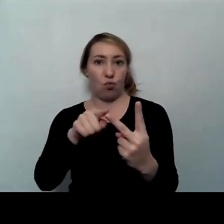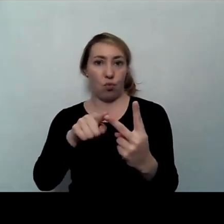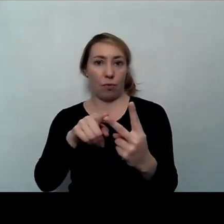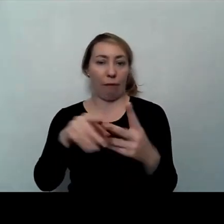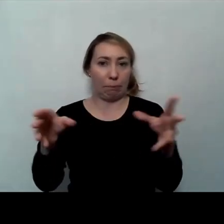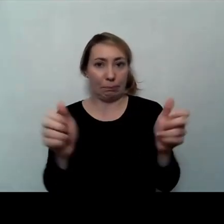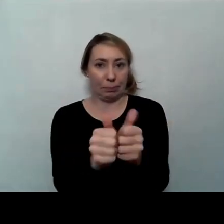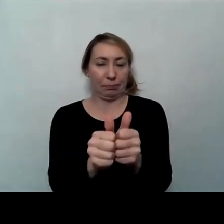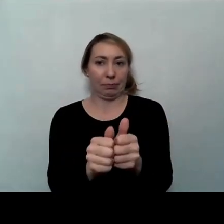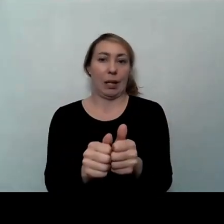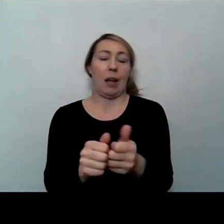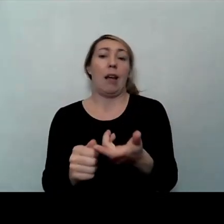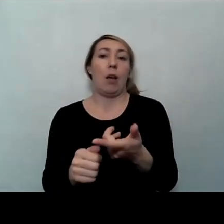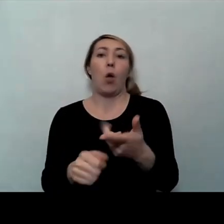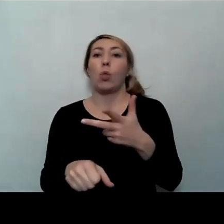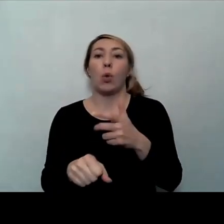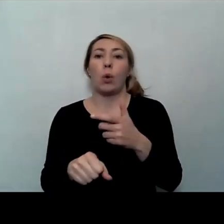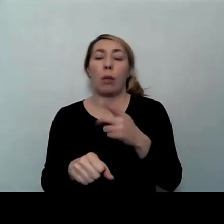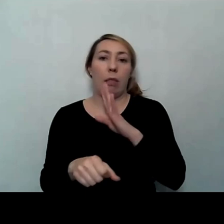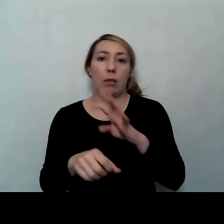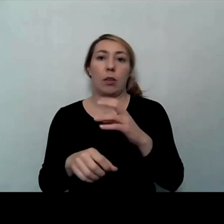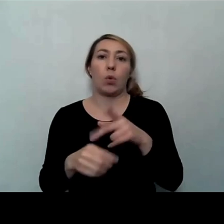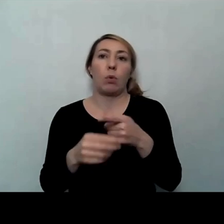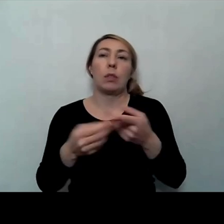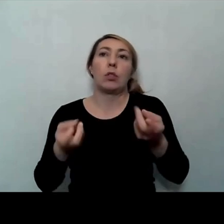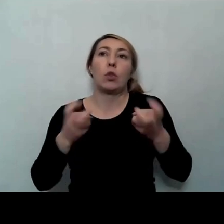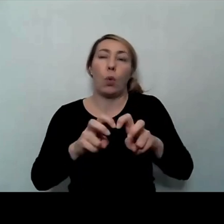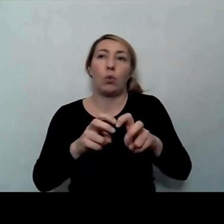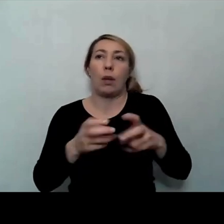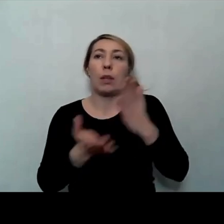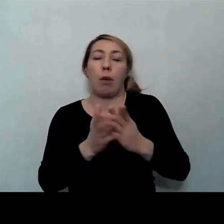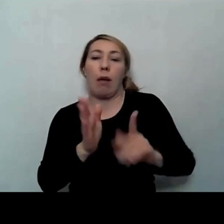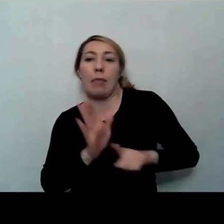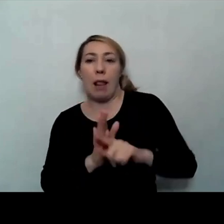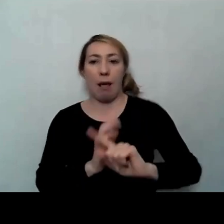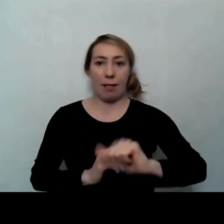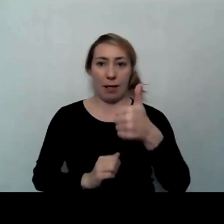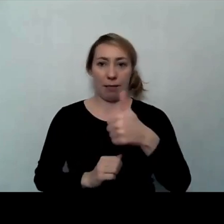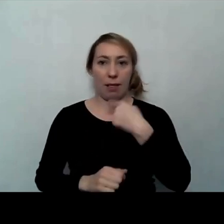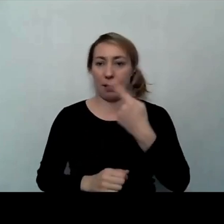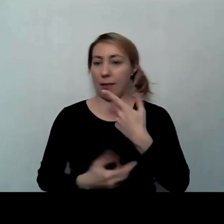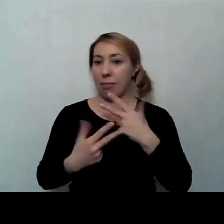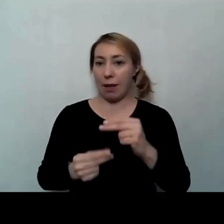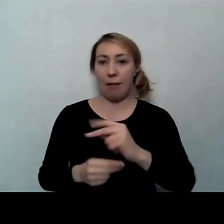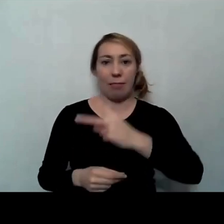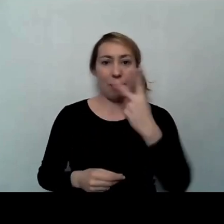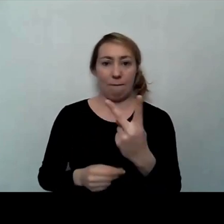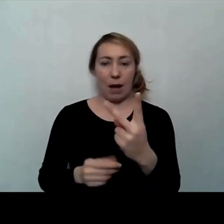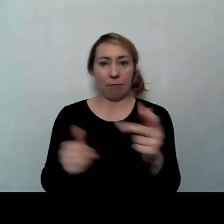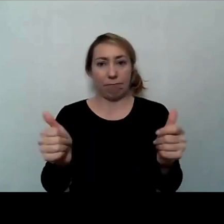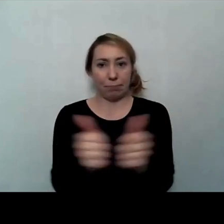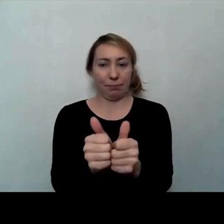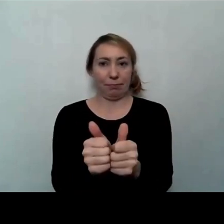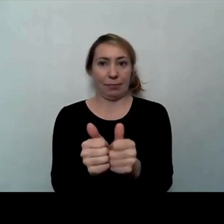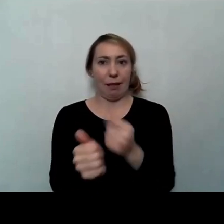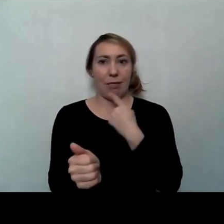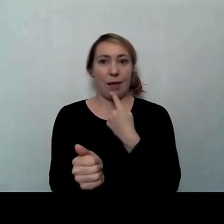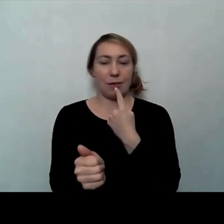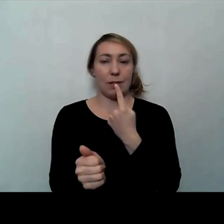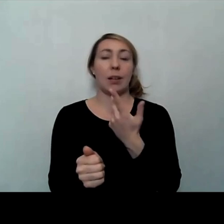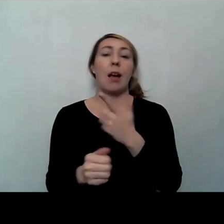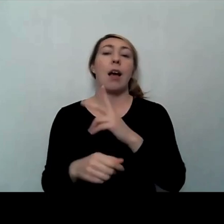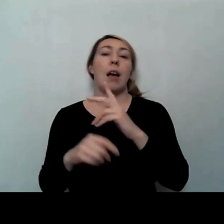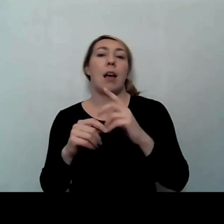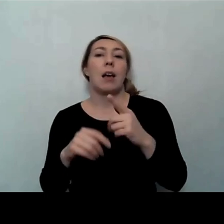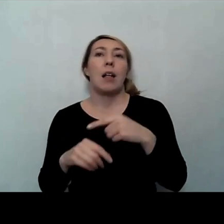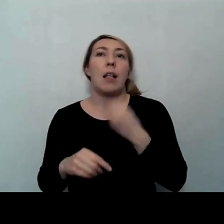że to zostało, że narzędzie zostało stworzone tylko dla jednego z języków, tylko że dla dwóch obok siebie. No i muszę